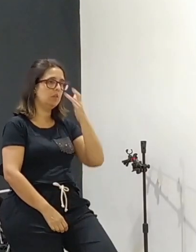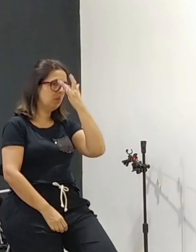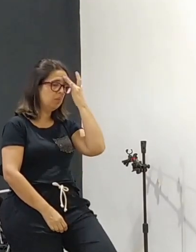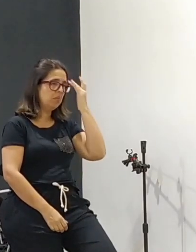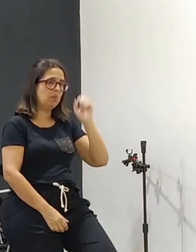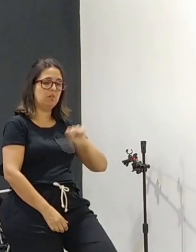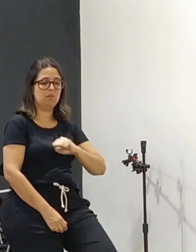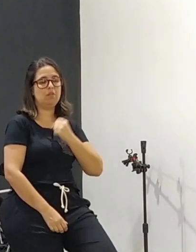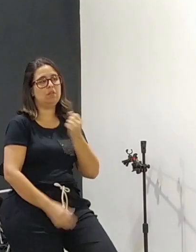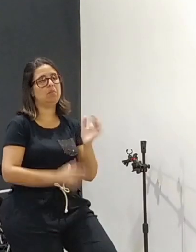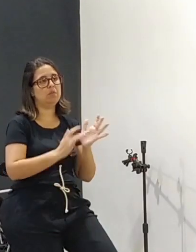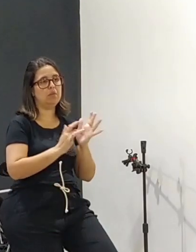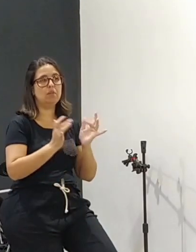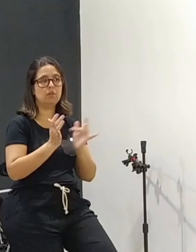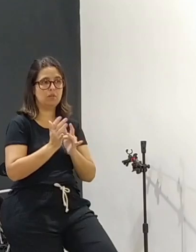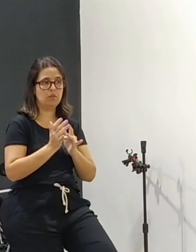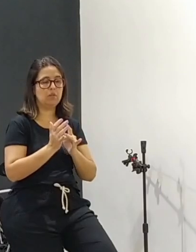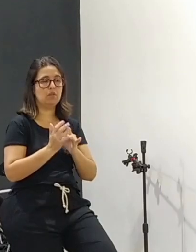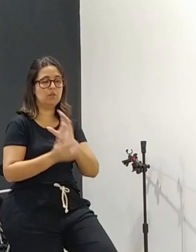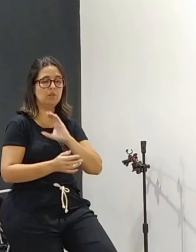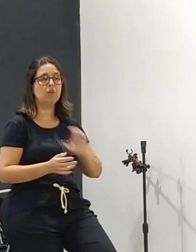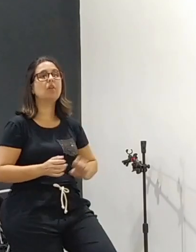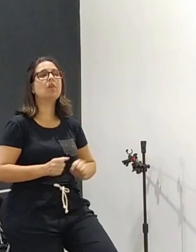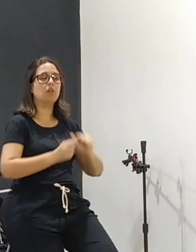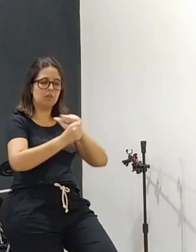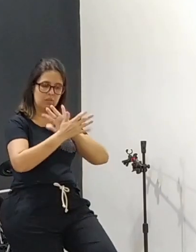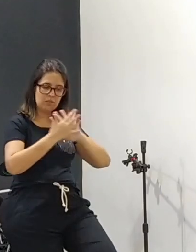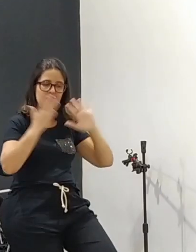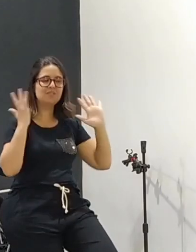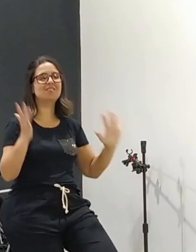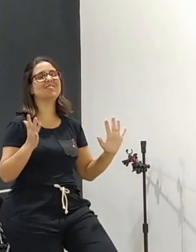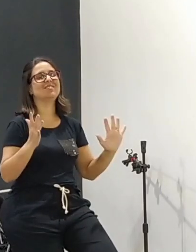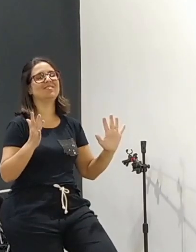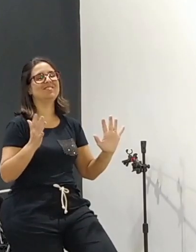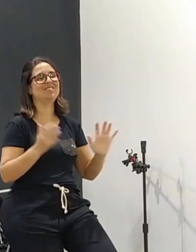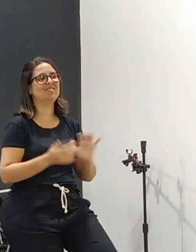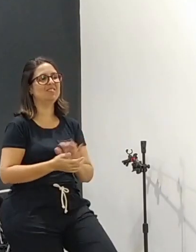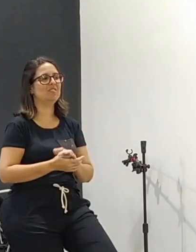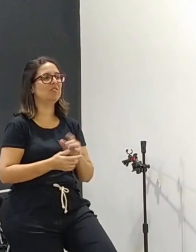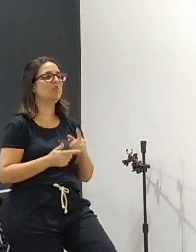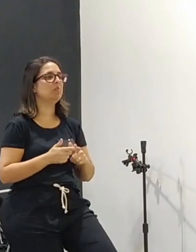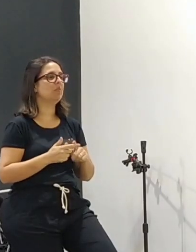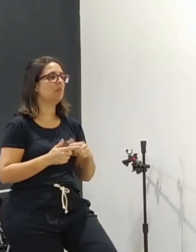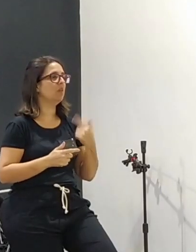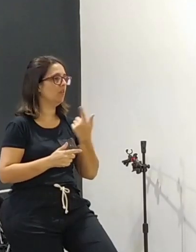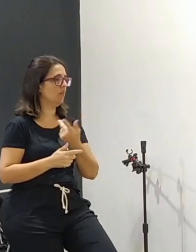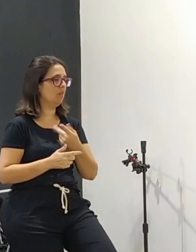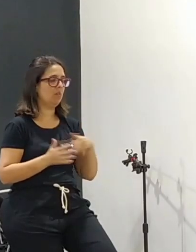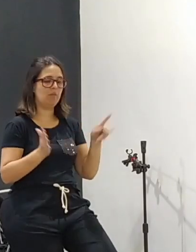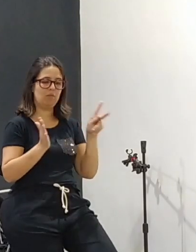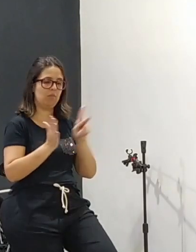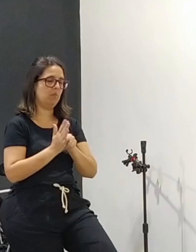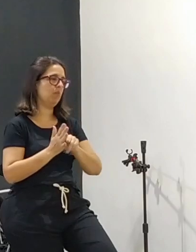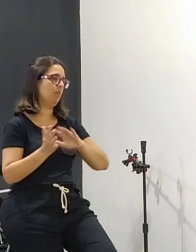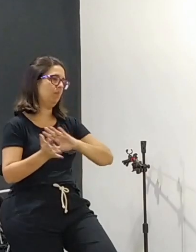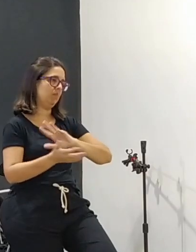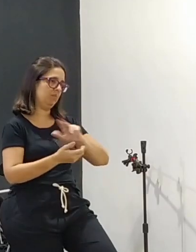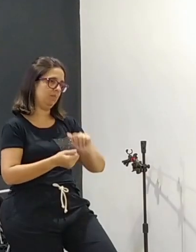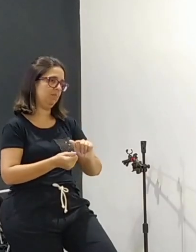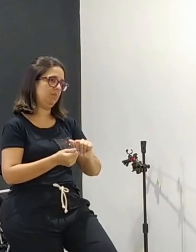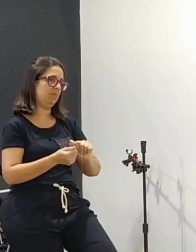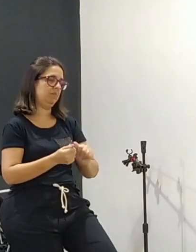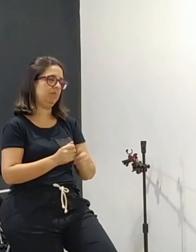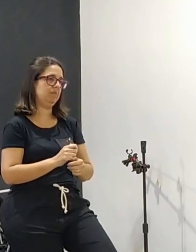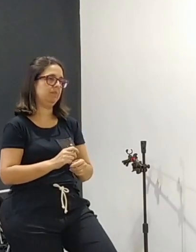odiando por causa de Jesus Cristo, é isso, né? Glória a Deus por isso. Glória a Deus. Né? Porque nós não somos desse mundo.